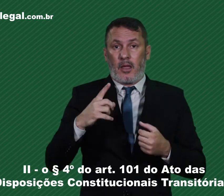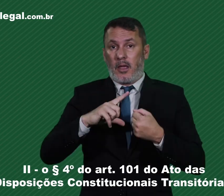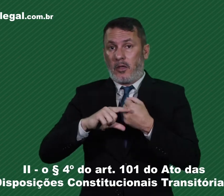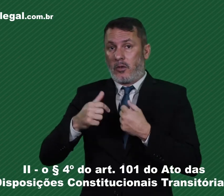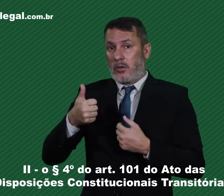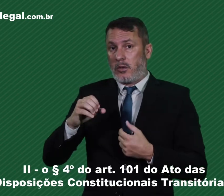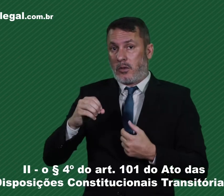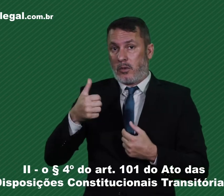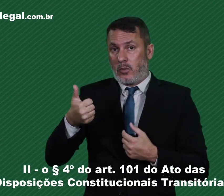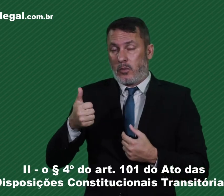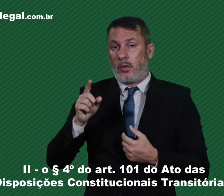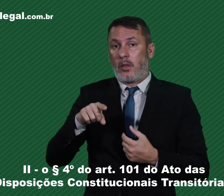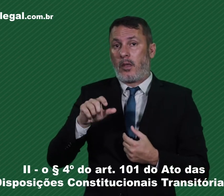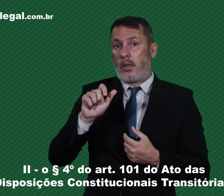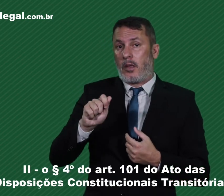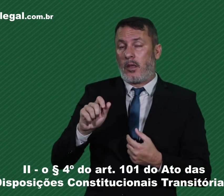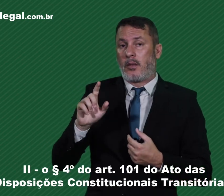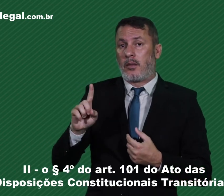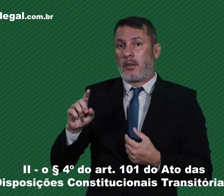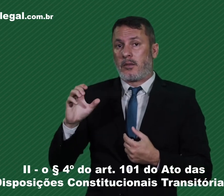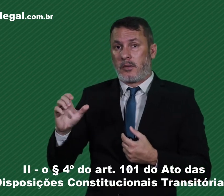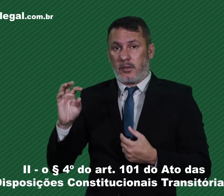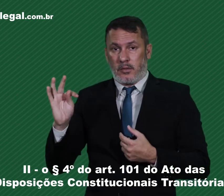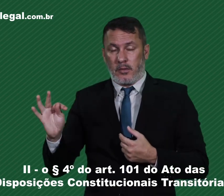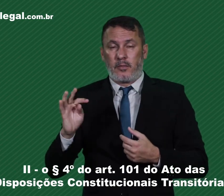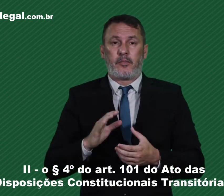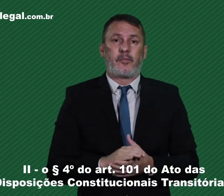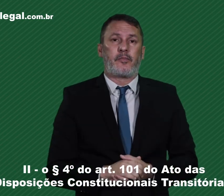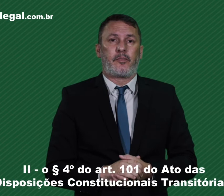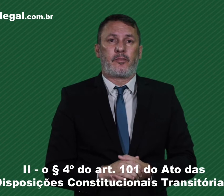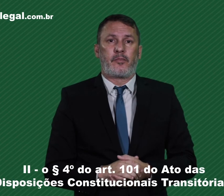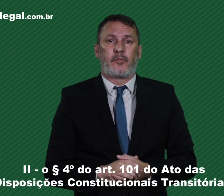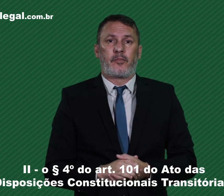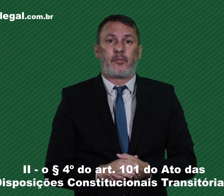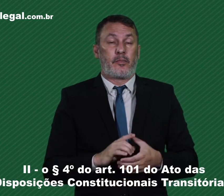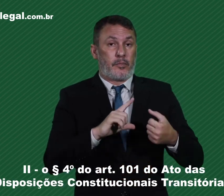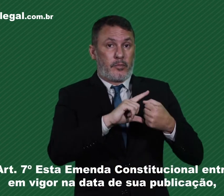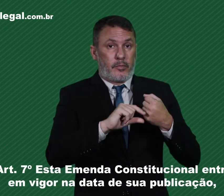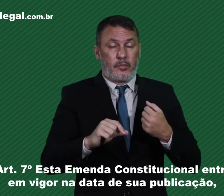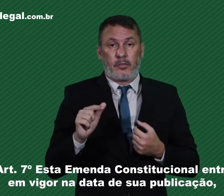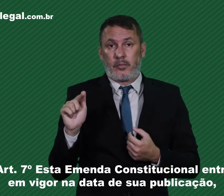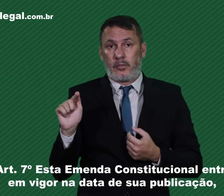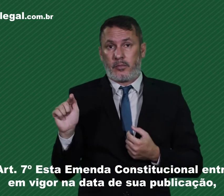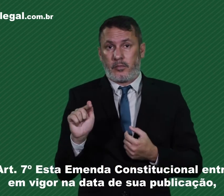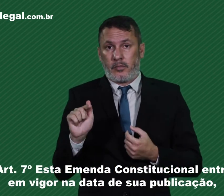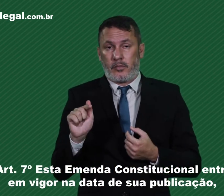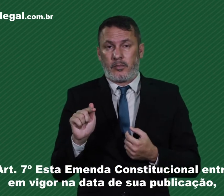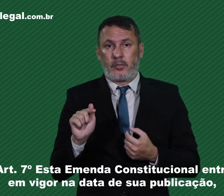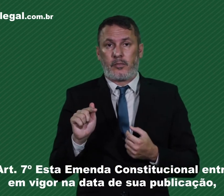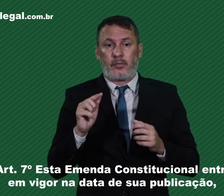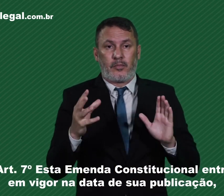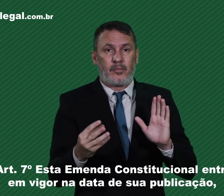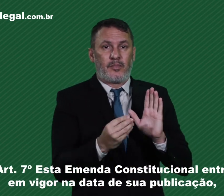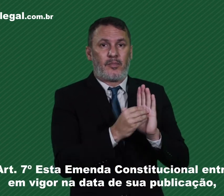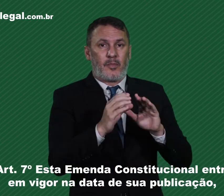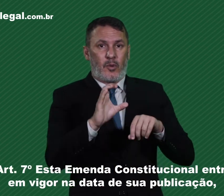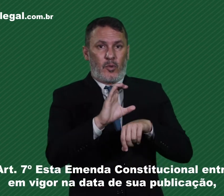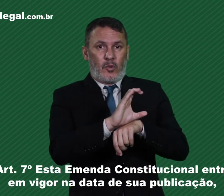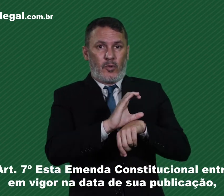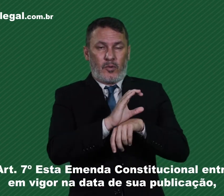artigo 101 do ato das disposições constitucionais transitórias artigo 7º esta emenda constitucional